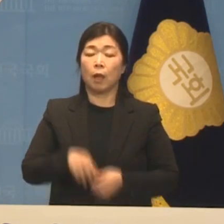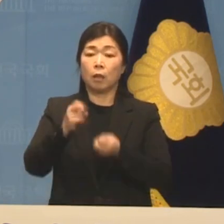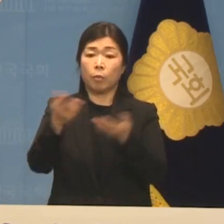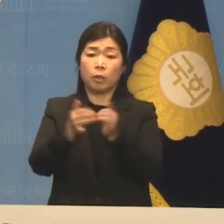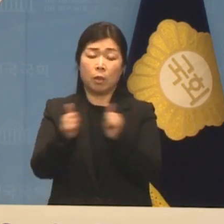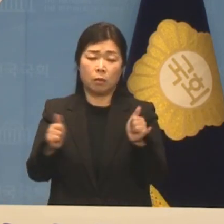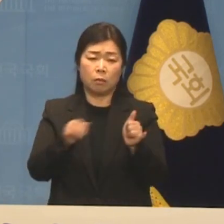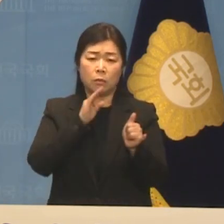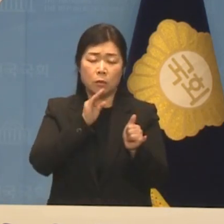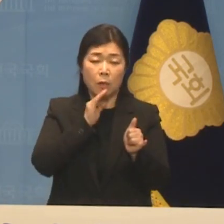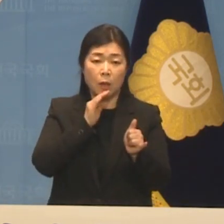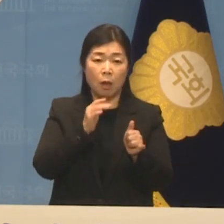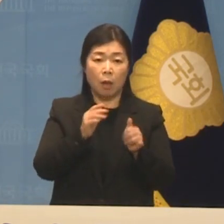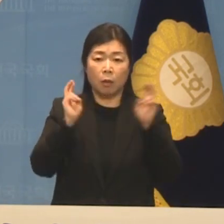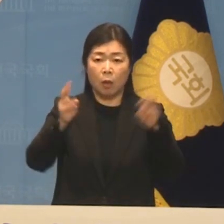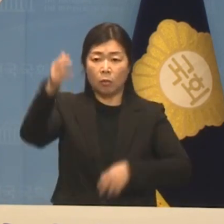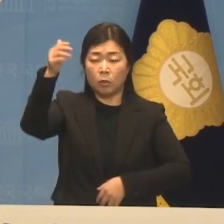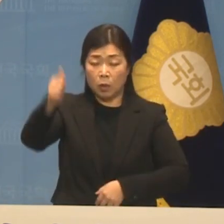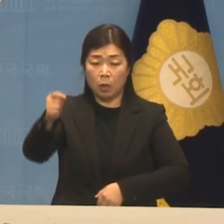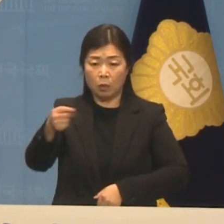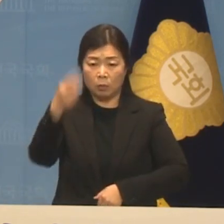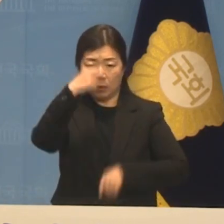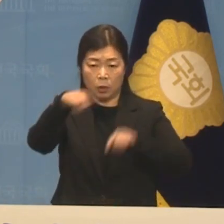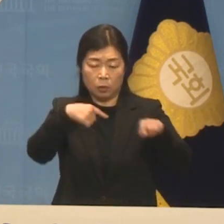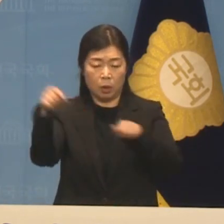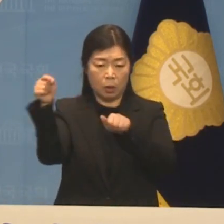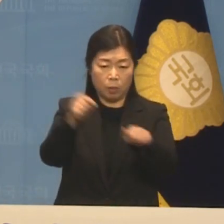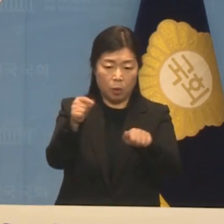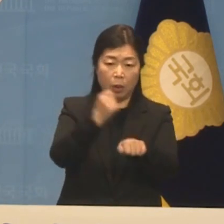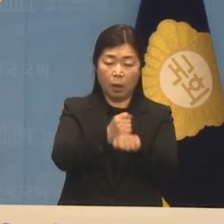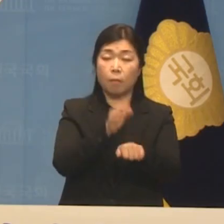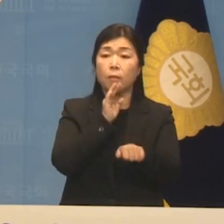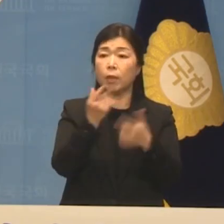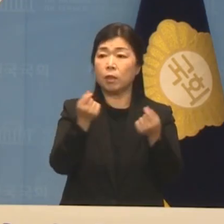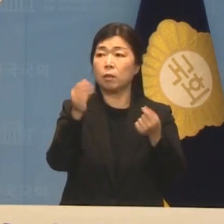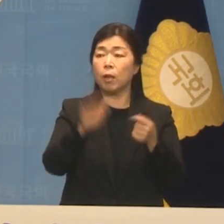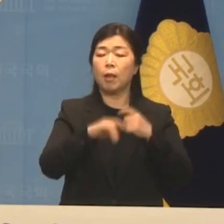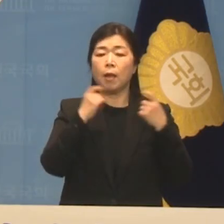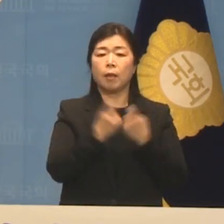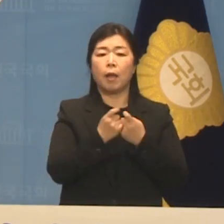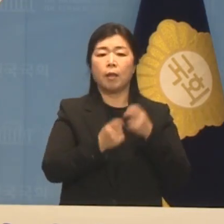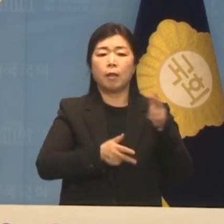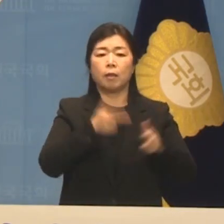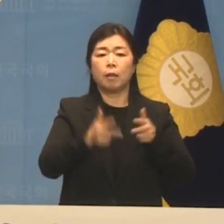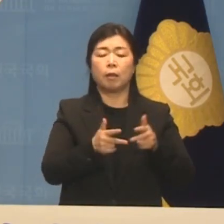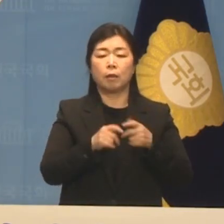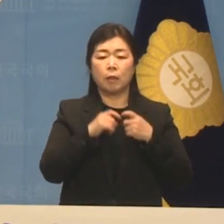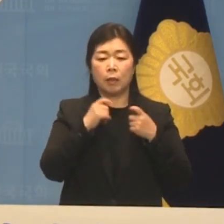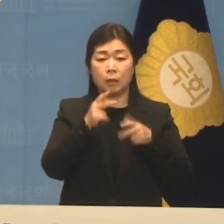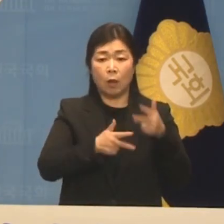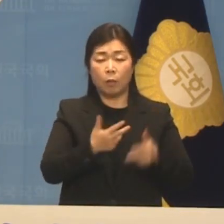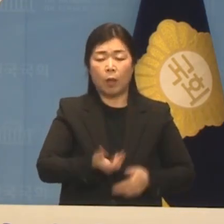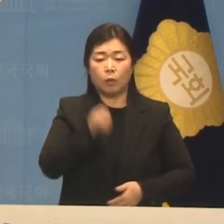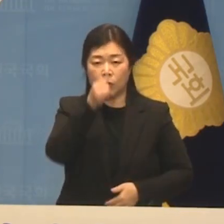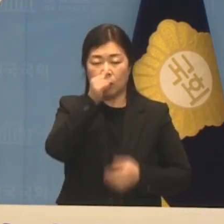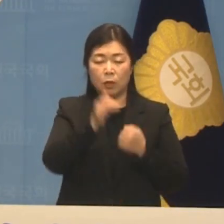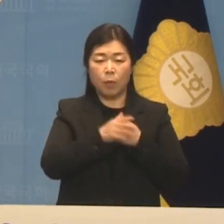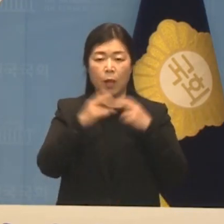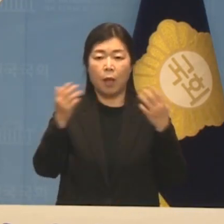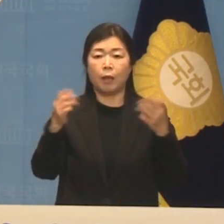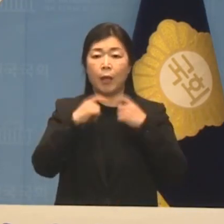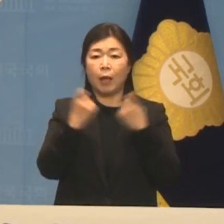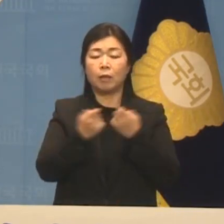택배기사는 실질적으로는 사업자의 지휘 감독을 받는 노동자지만 개인 사업자라는 이유로 근로기준법 보호를 받지